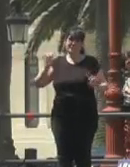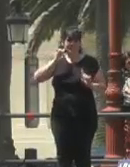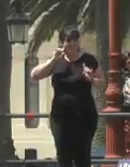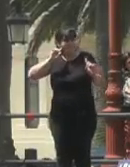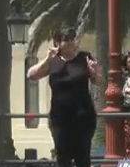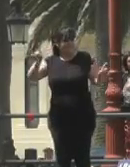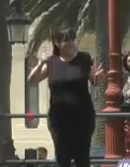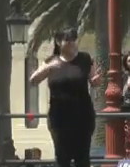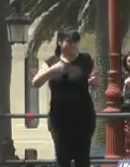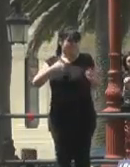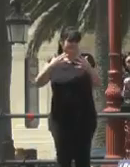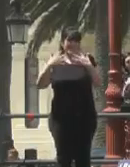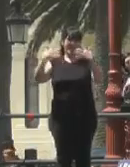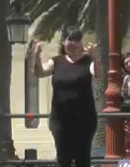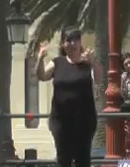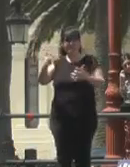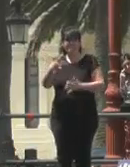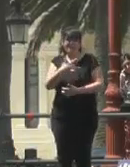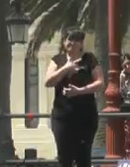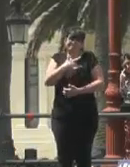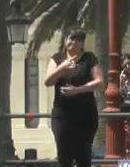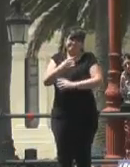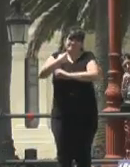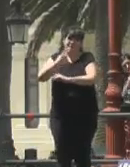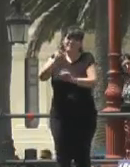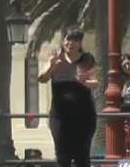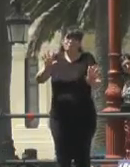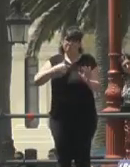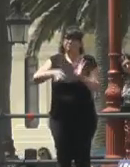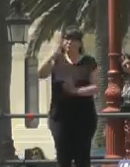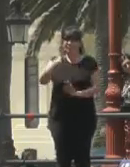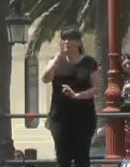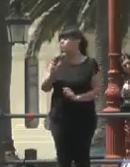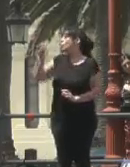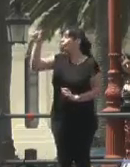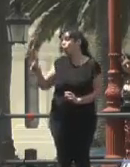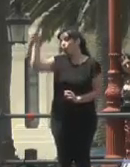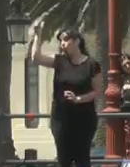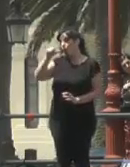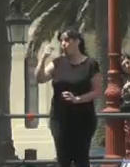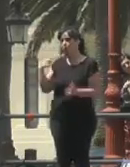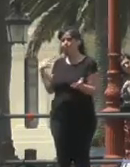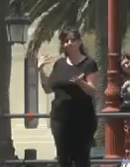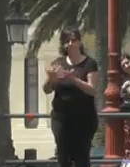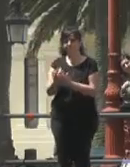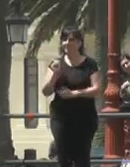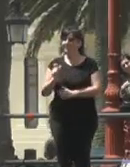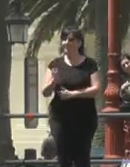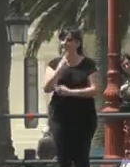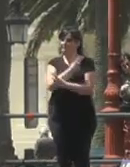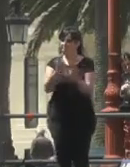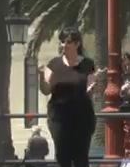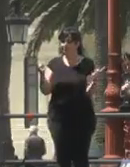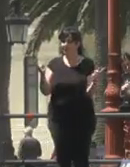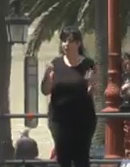alma partidaria, teño unha enorme sorte. Vou dar paso a un dos homes que teño dito sempre, xunto seguramente